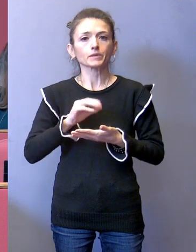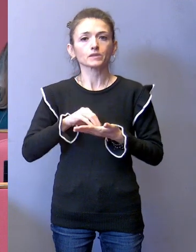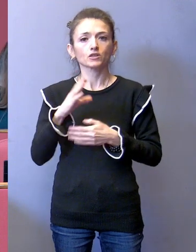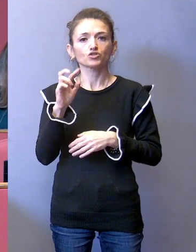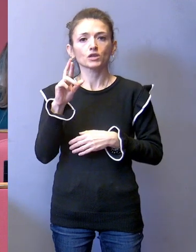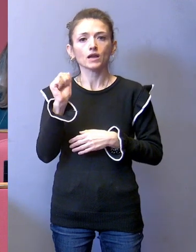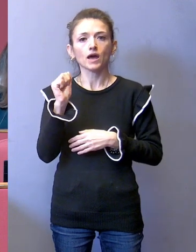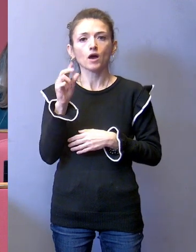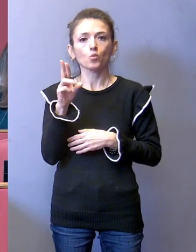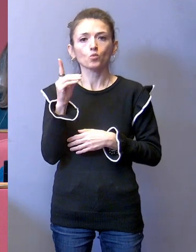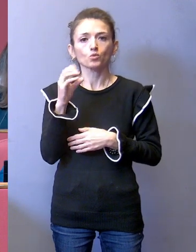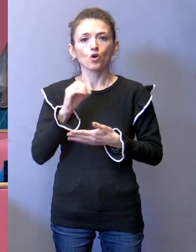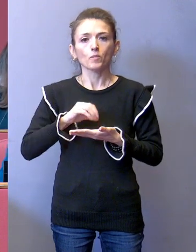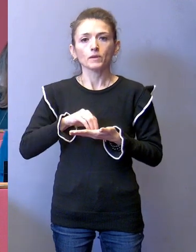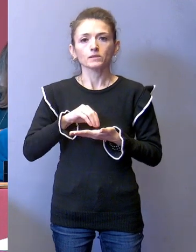Ceraudo